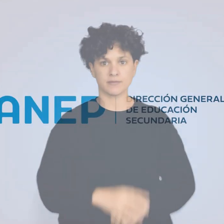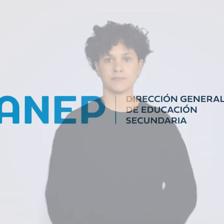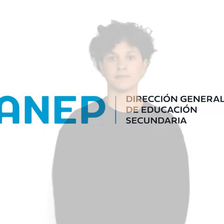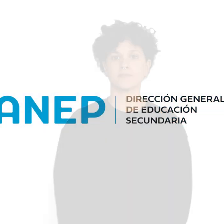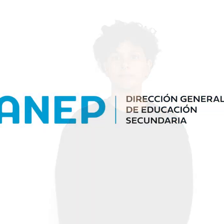públicos